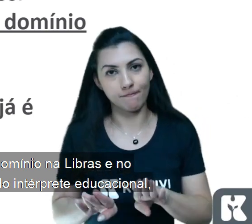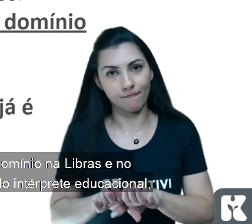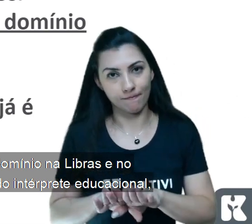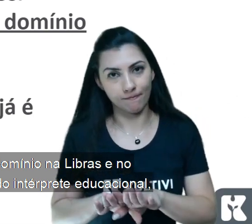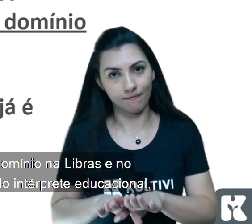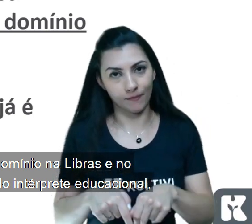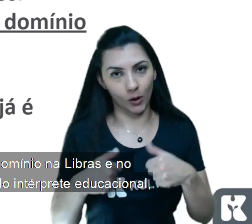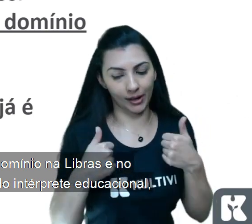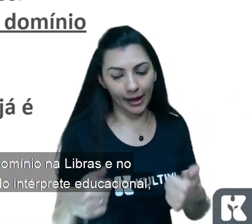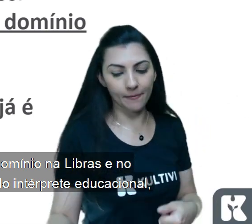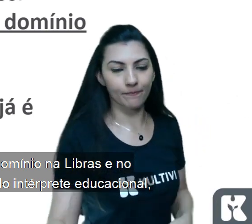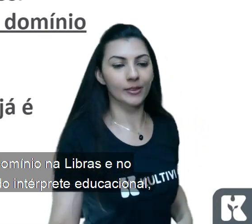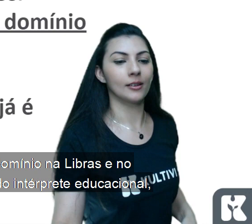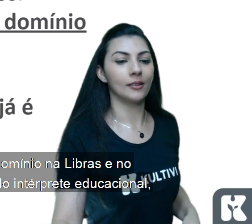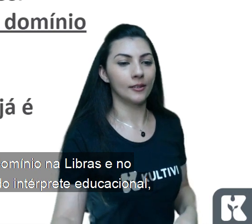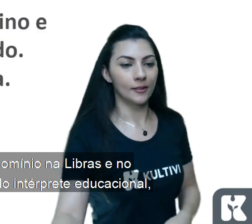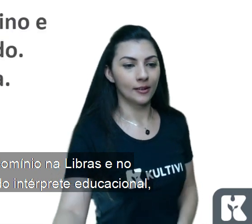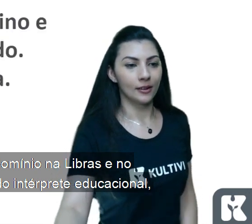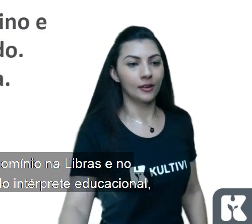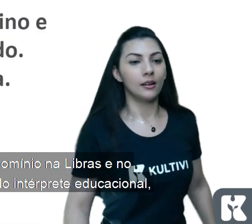também, ok?